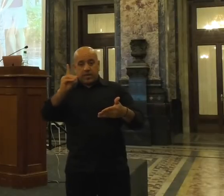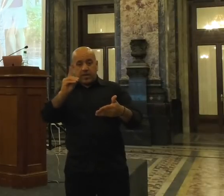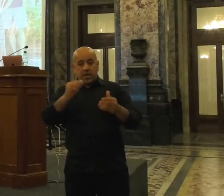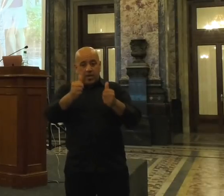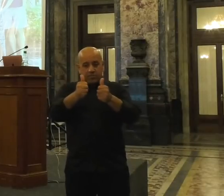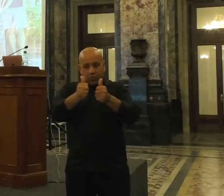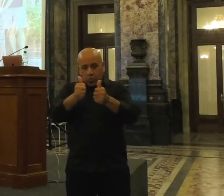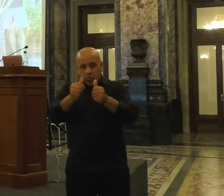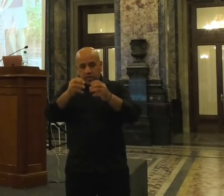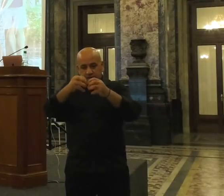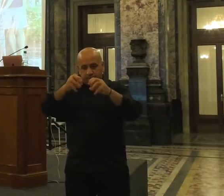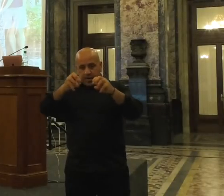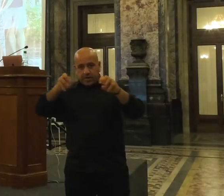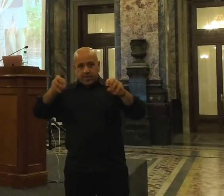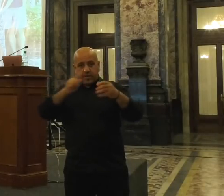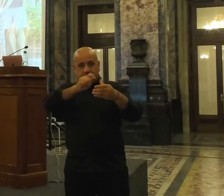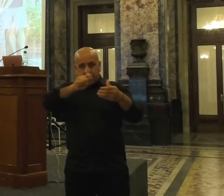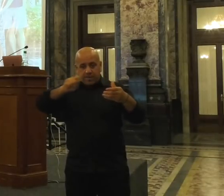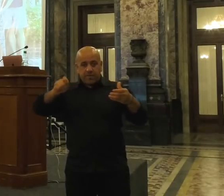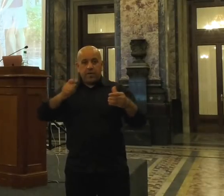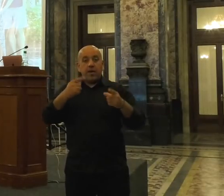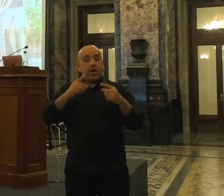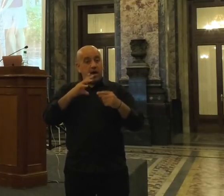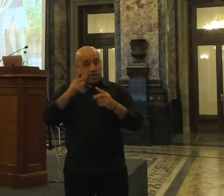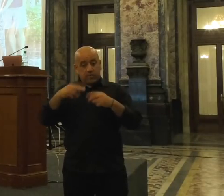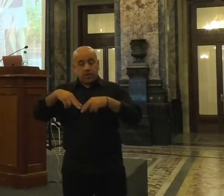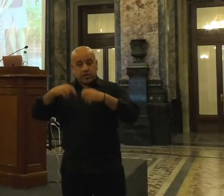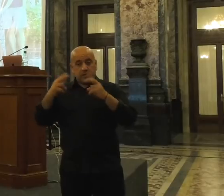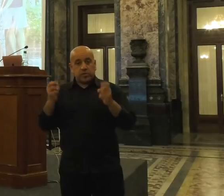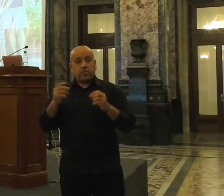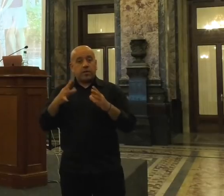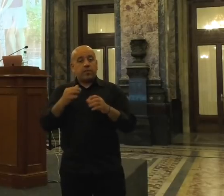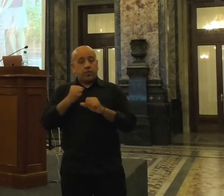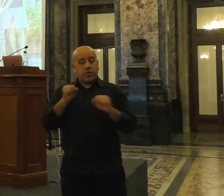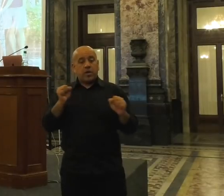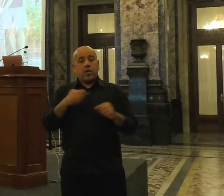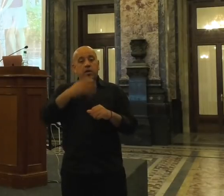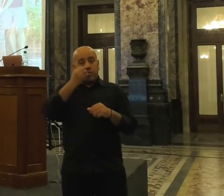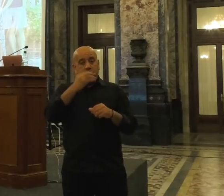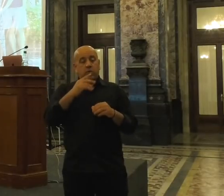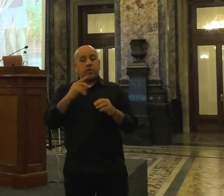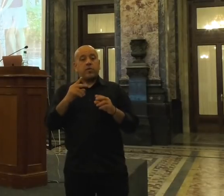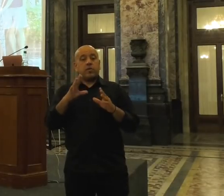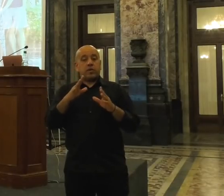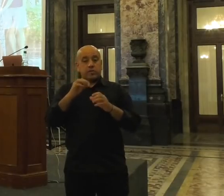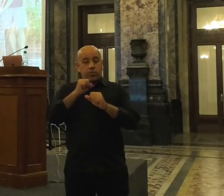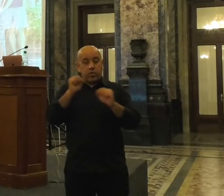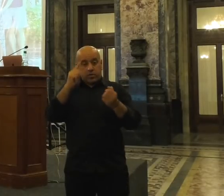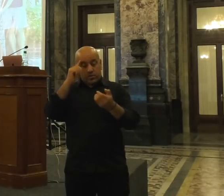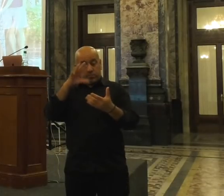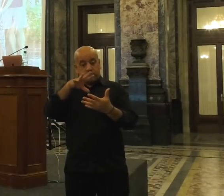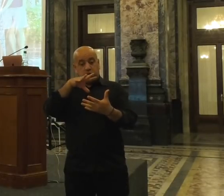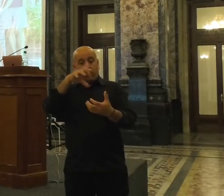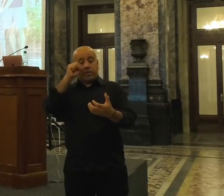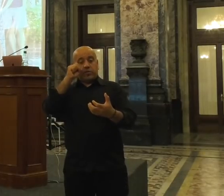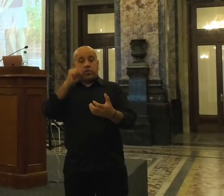Entonces, sí hay investigación que está dirigida a tratar de mejorar el estímulo perceptual de forma que no sea tan dañino